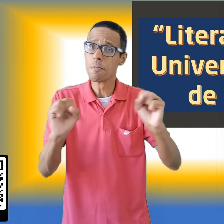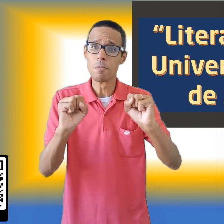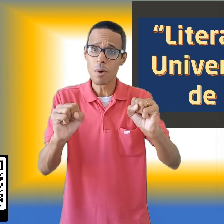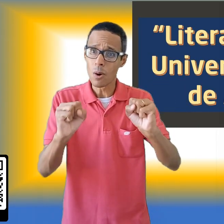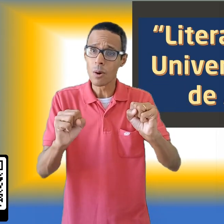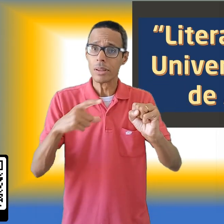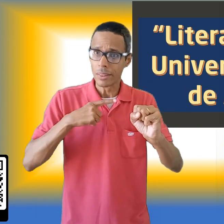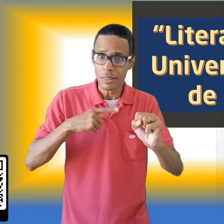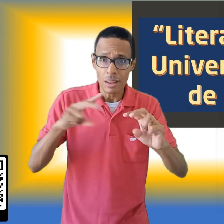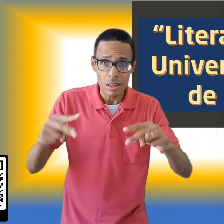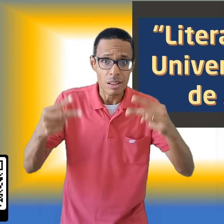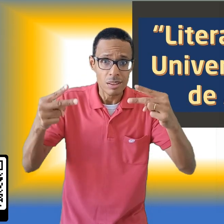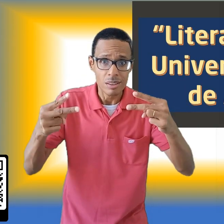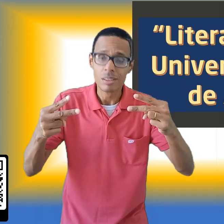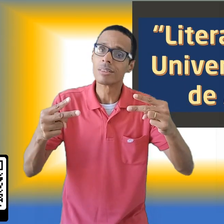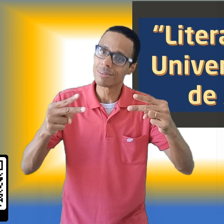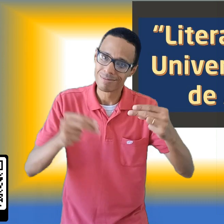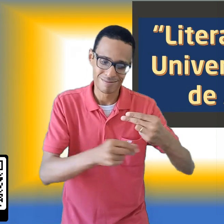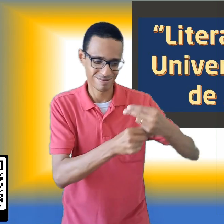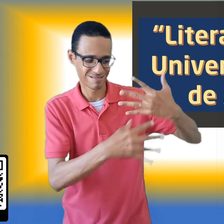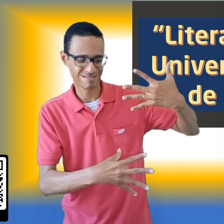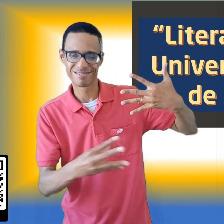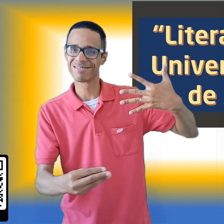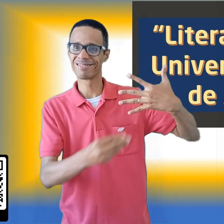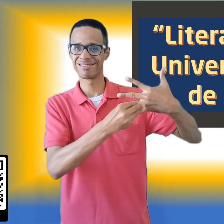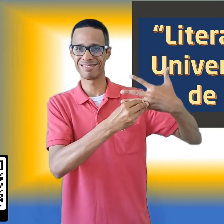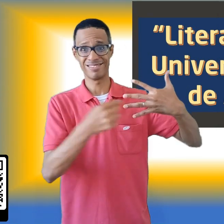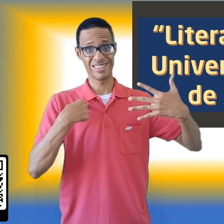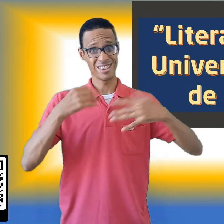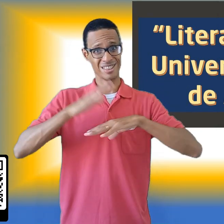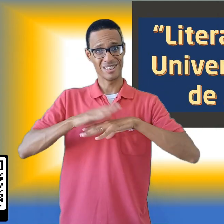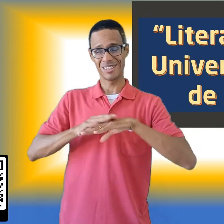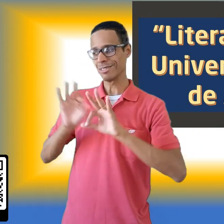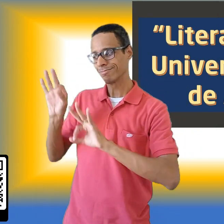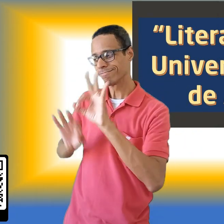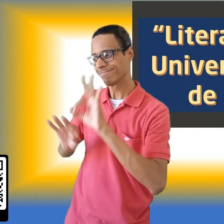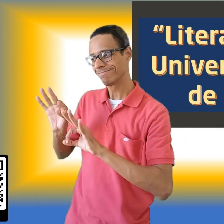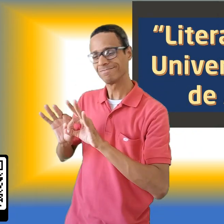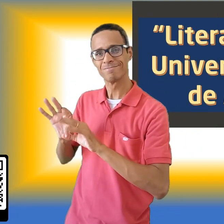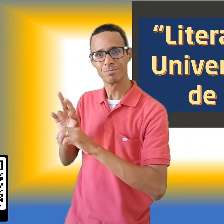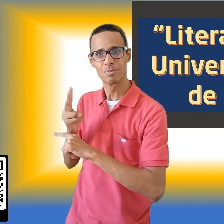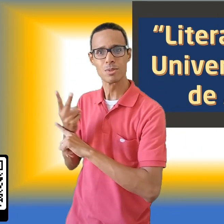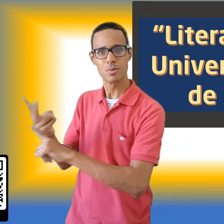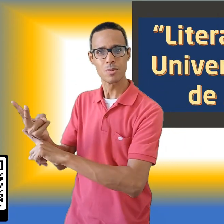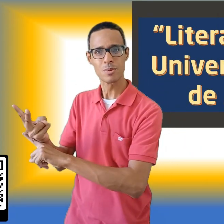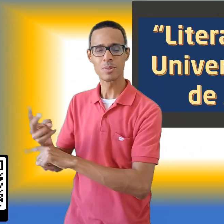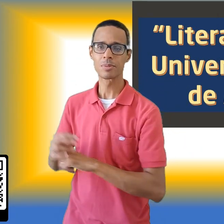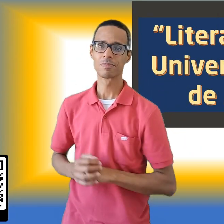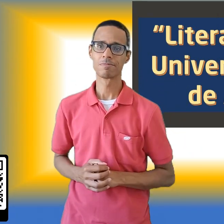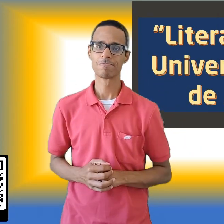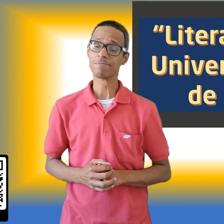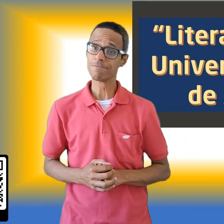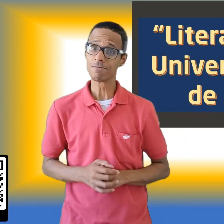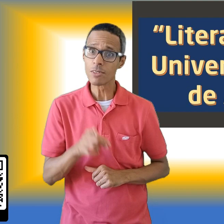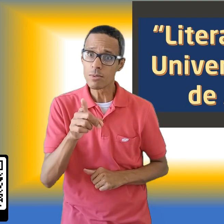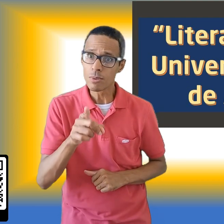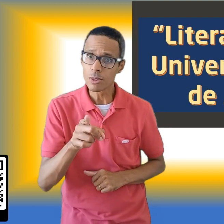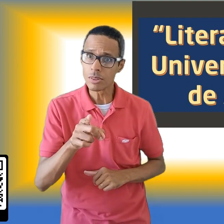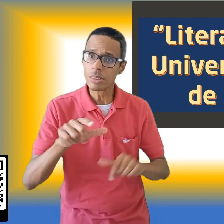dele ou deixe o link nos comentários. Se você é membro de alguma editora e está